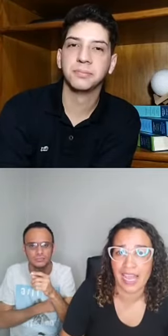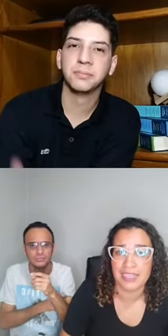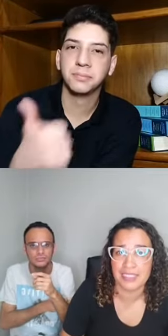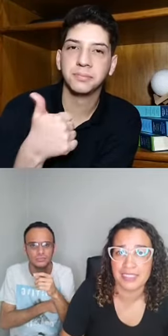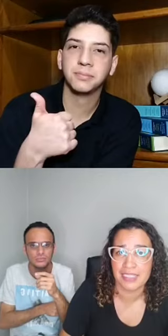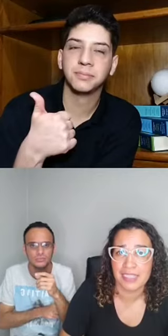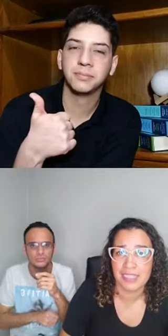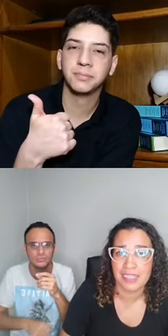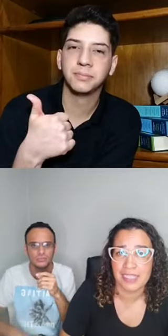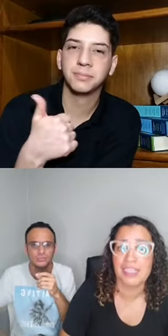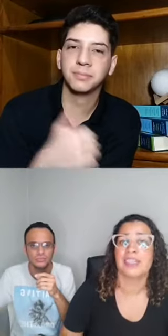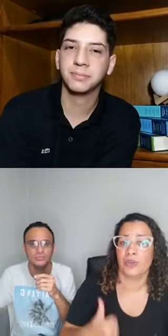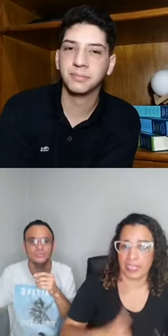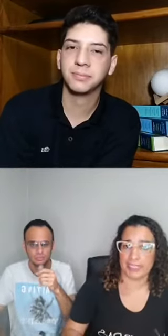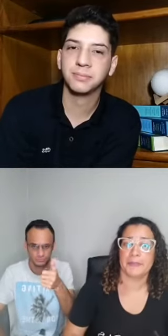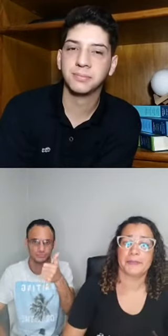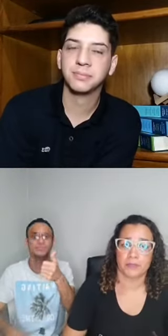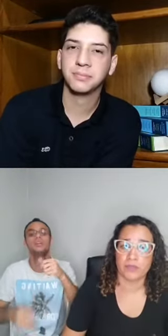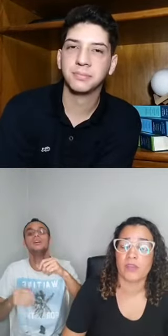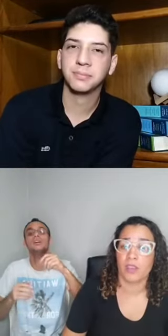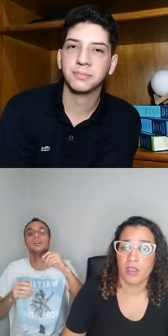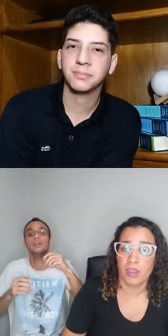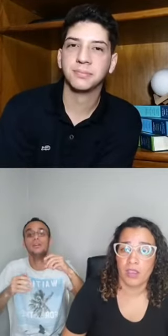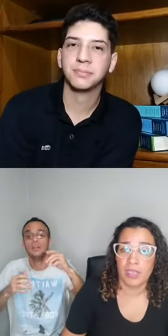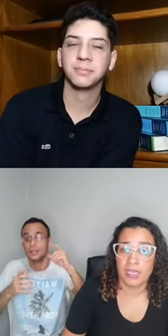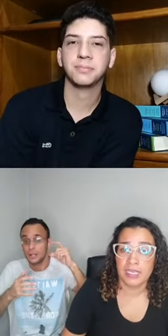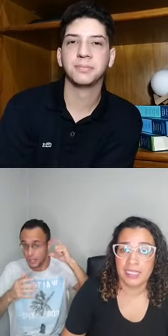Francisco Salles? Conhece.